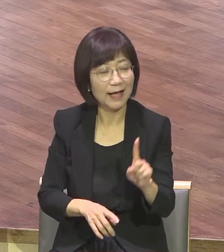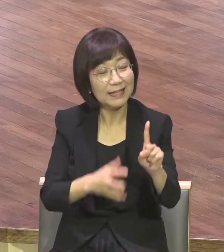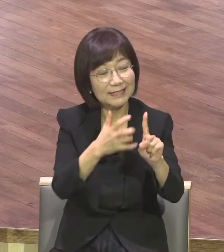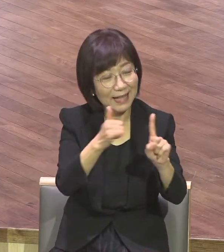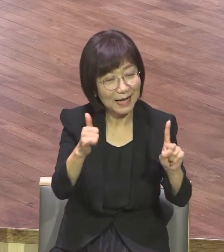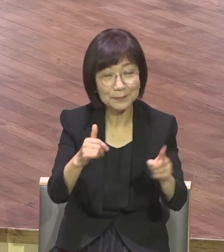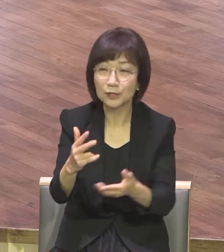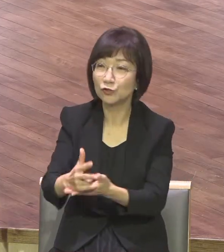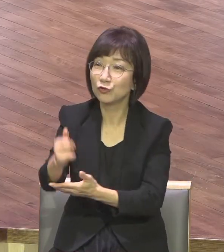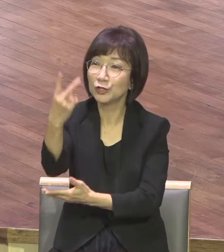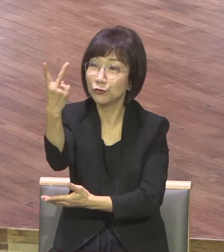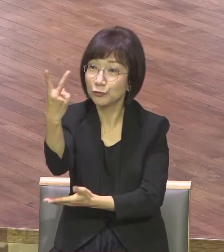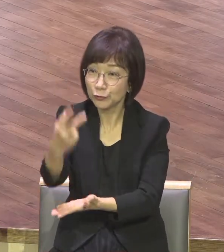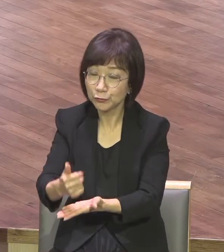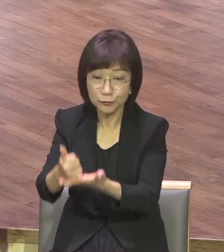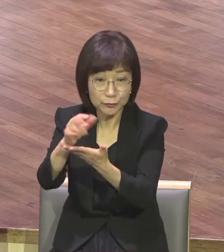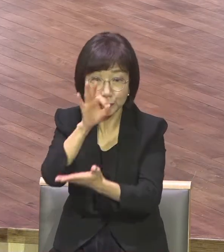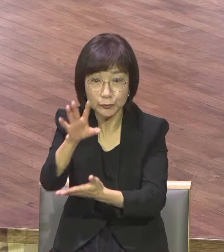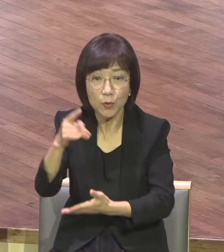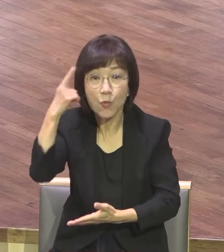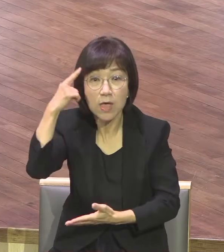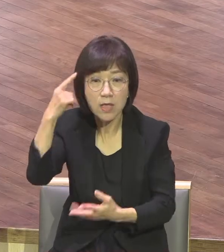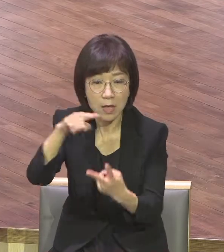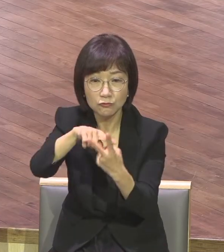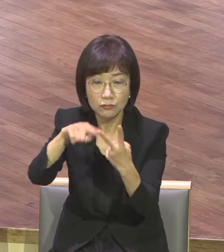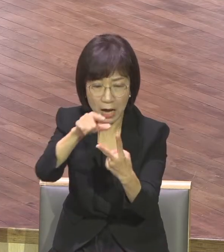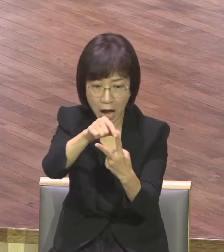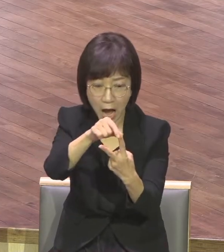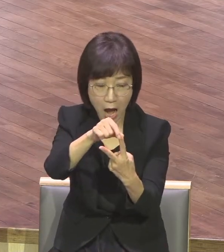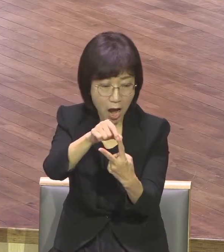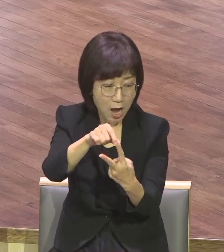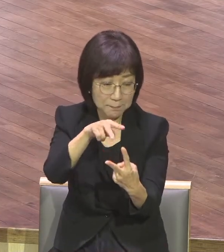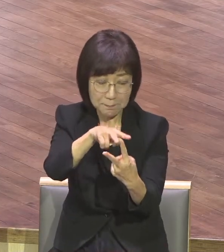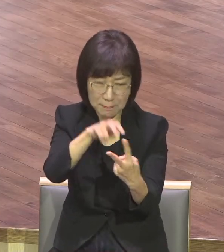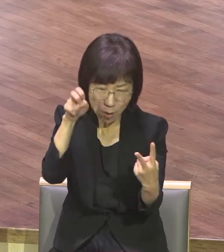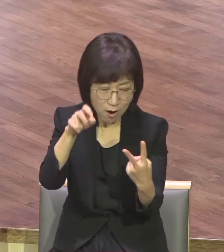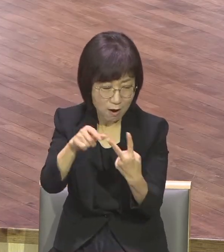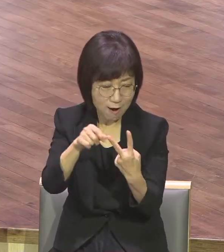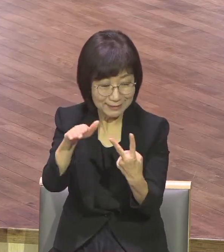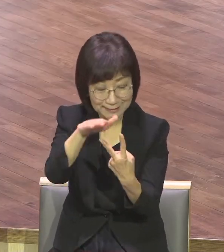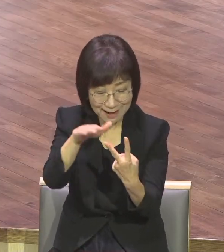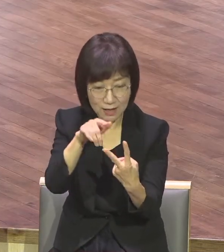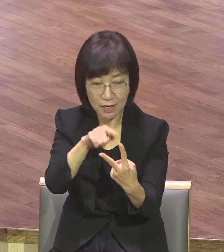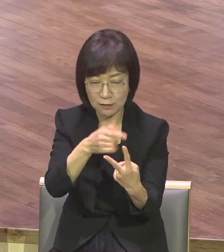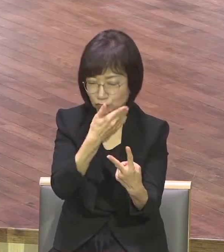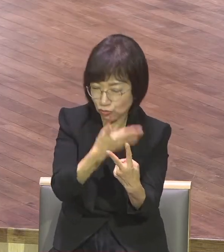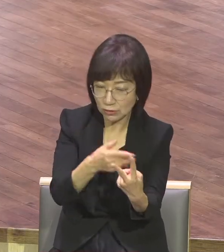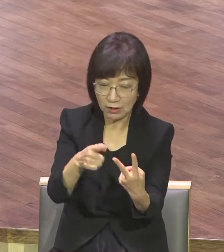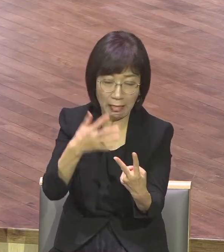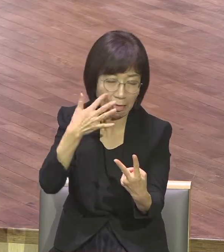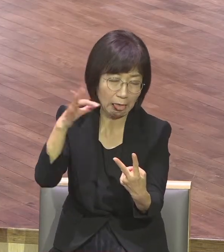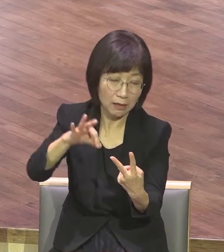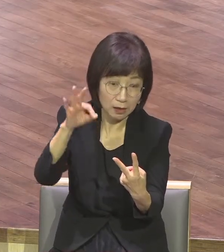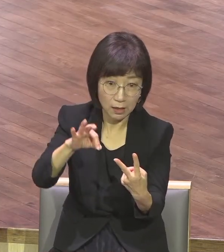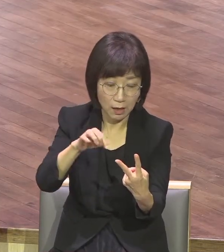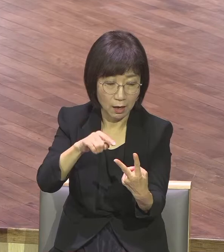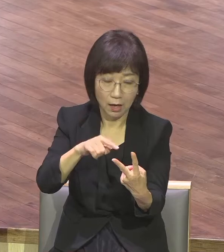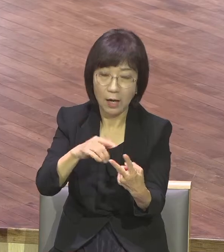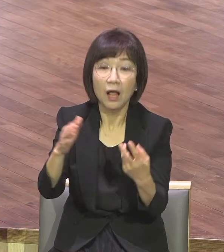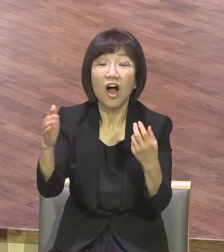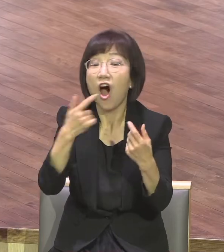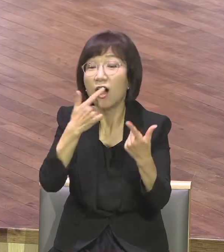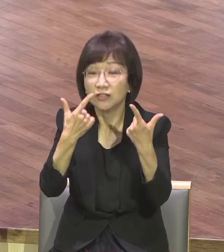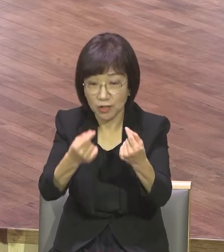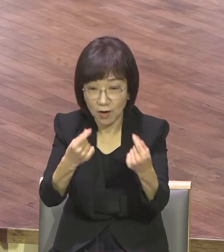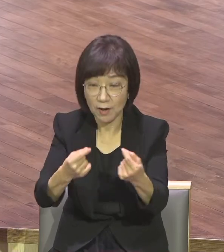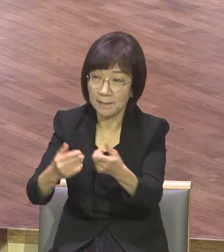섬기지 못할 것이니 혹 이를 미워하고 저를 사랑하거나 혹 이를 정히 여기고 저를 경히 여기며 너희가 하나님과 재물을